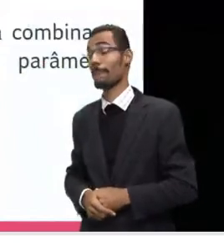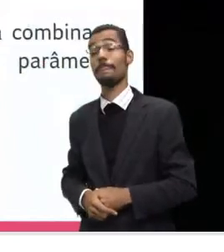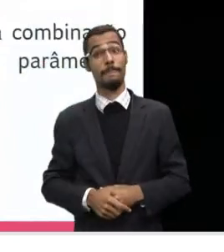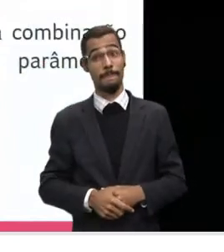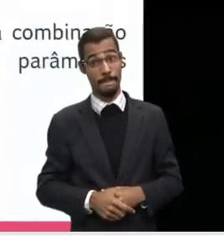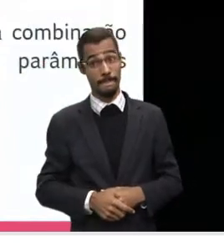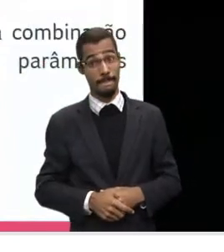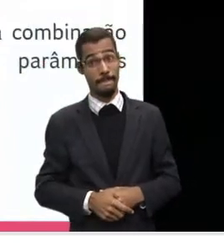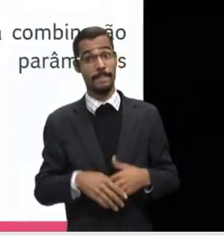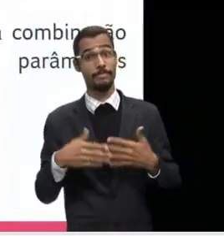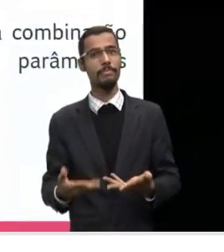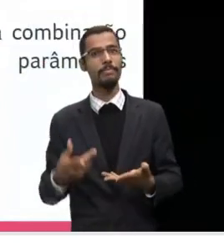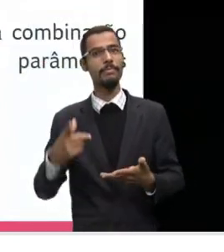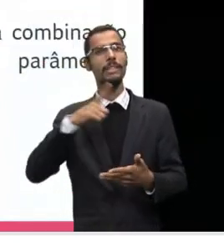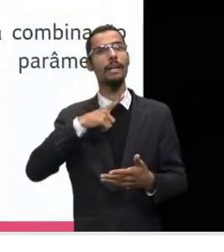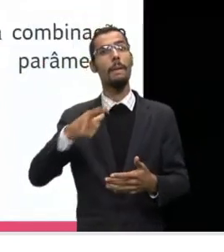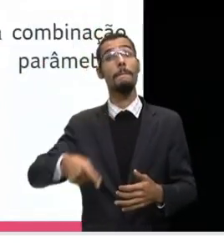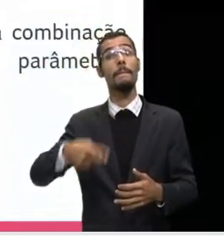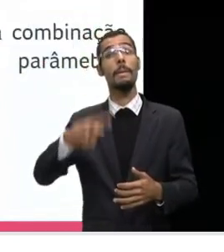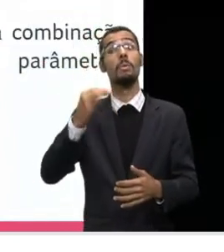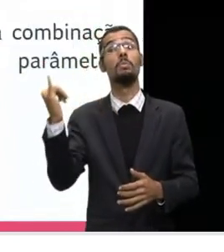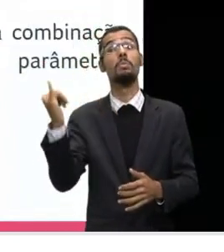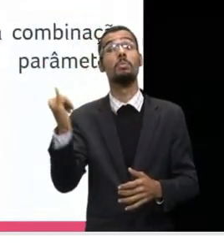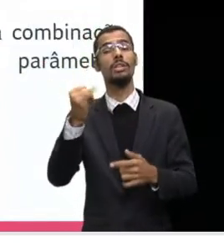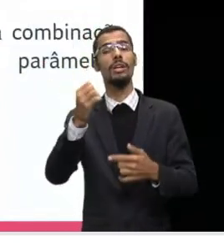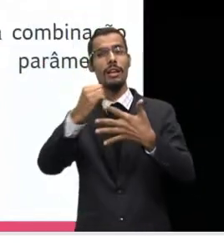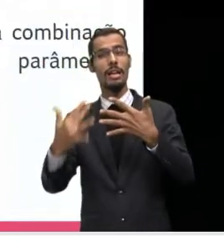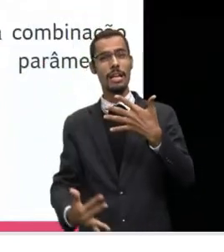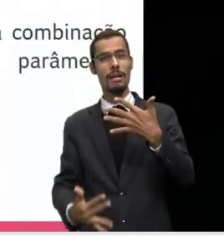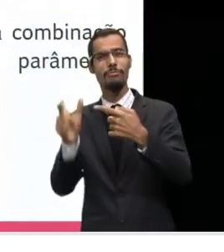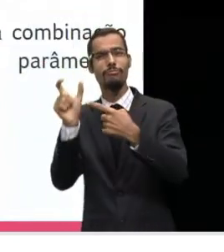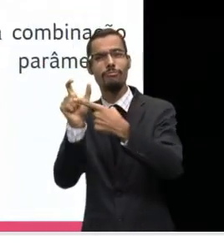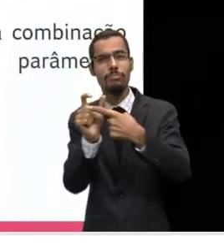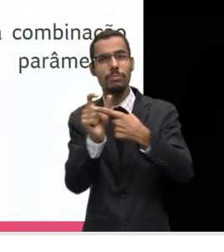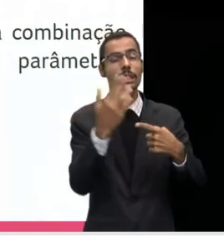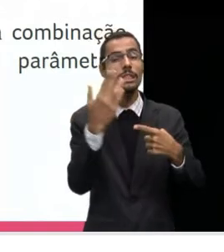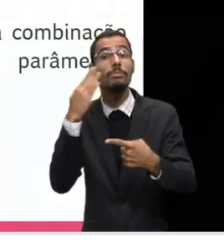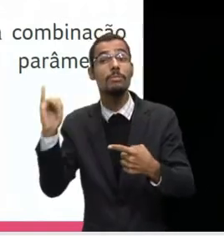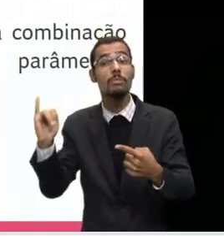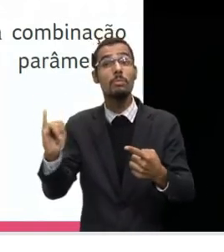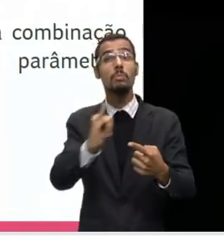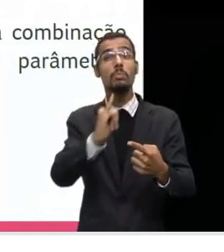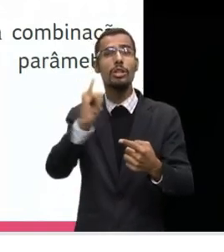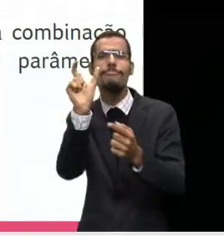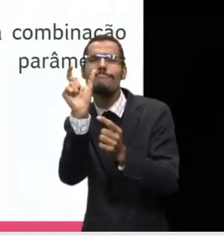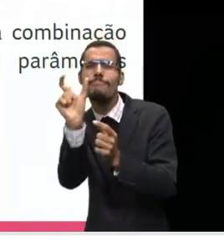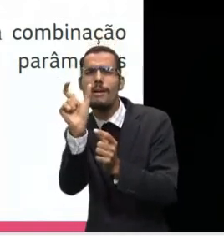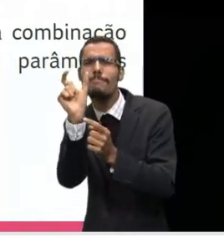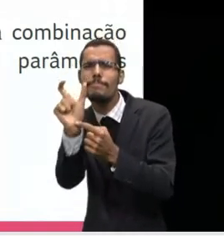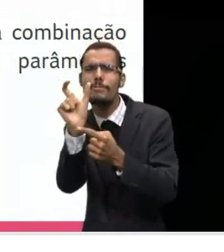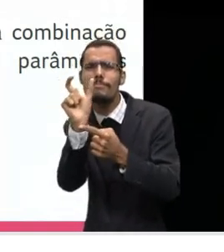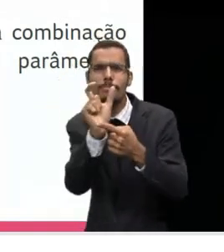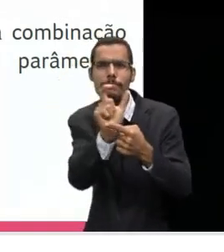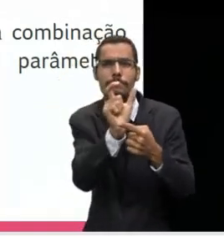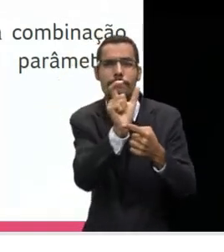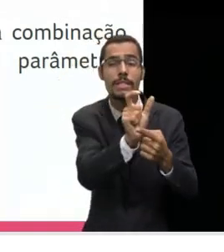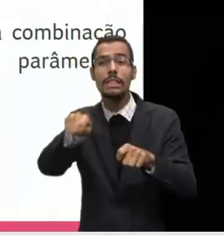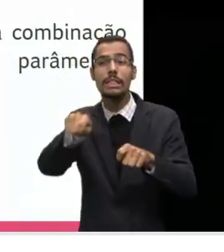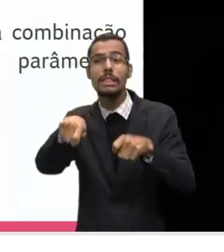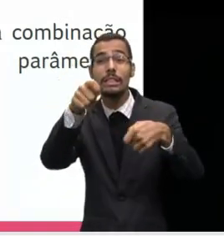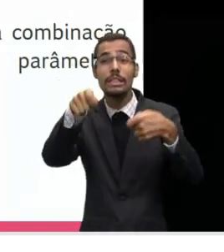temos o seguinte, que a primeira tarefa da fonologia da língua de sinais é identificar unidades mínimas que formam esses